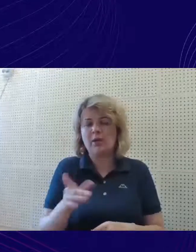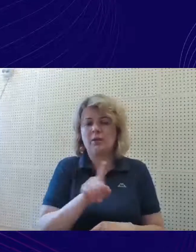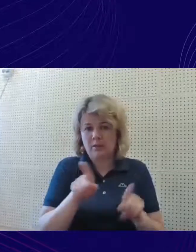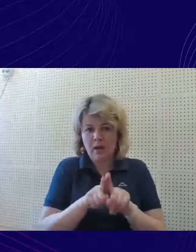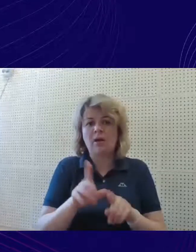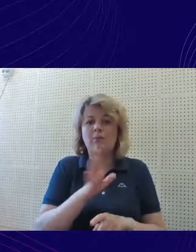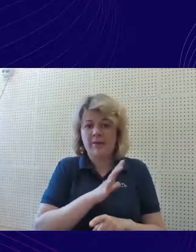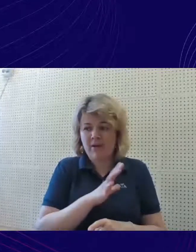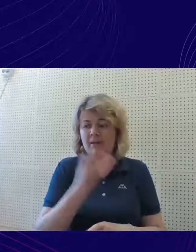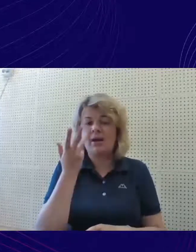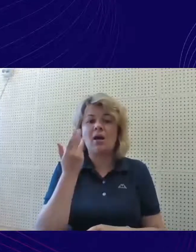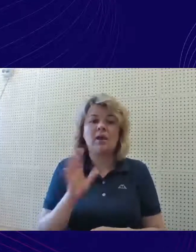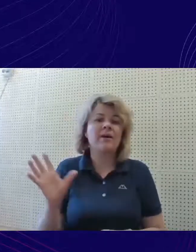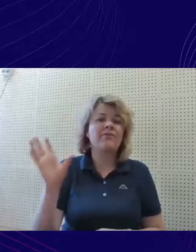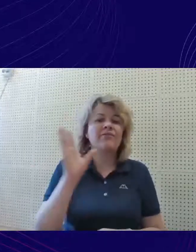когда все